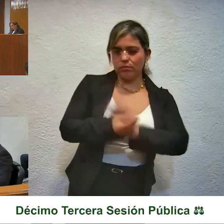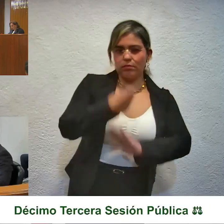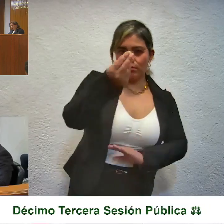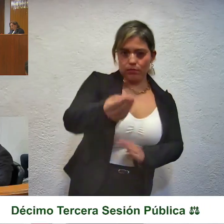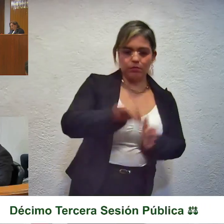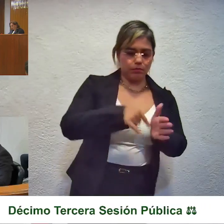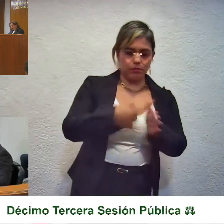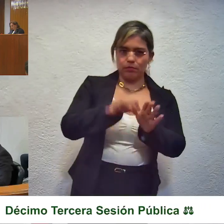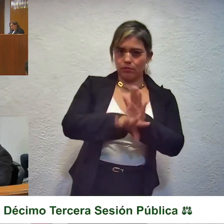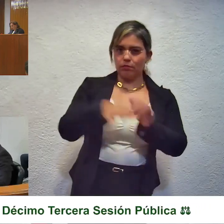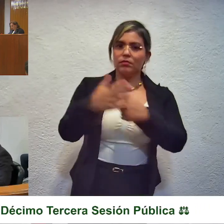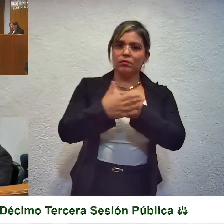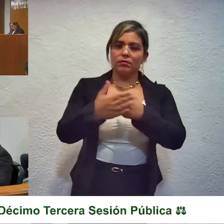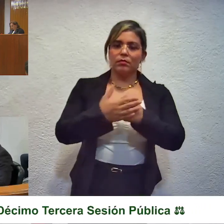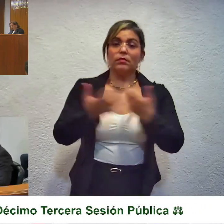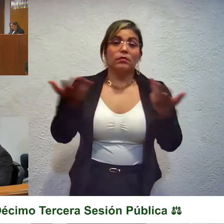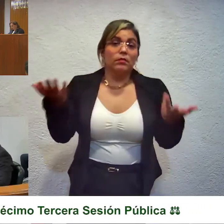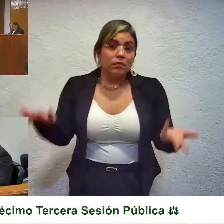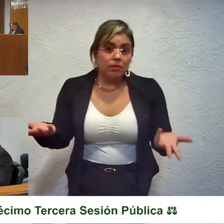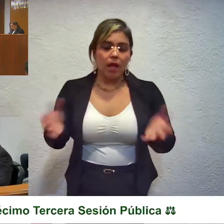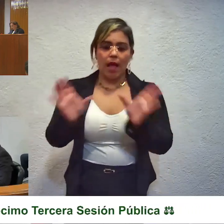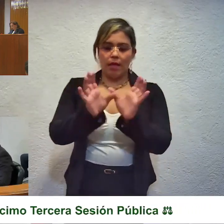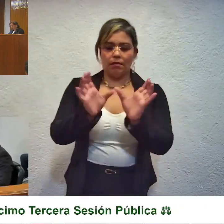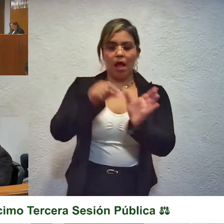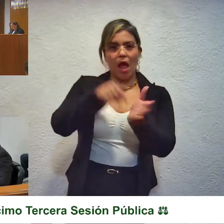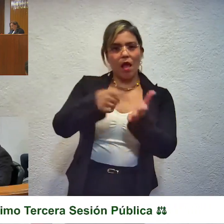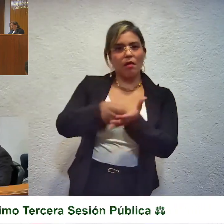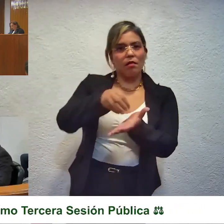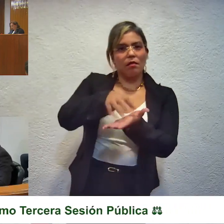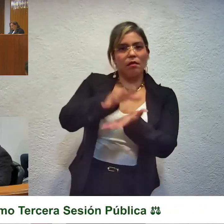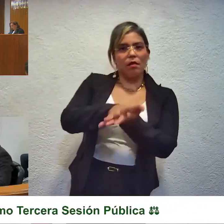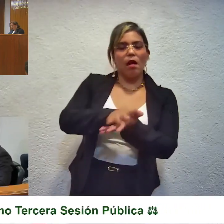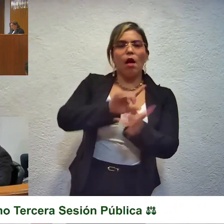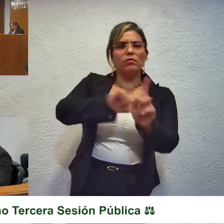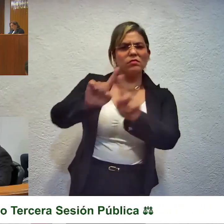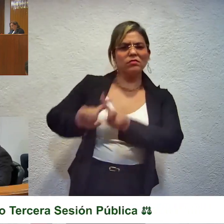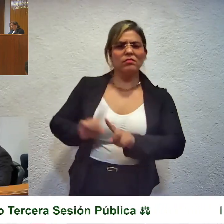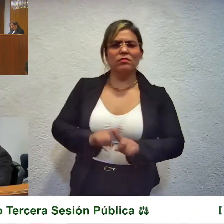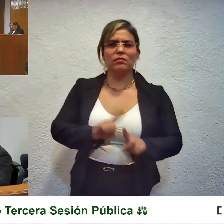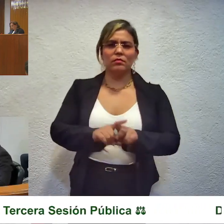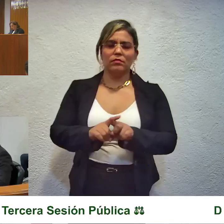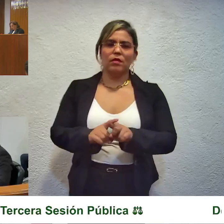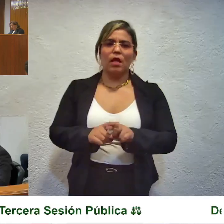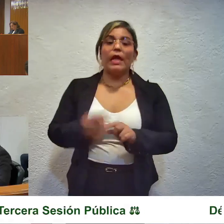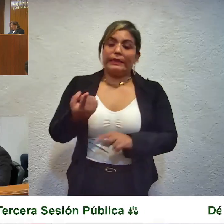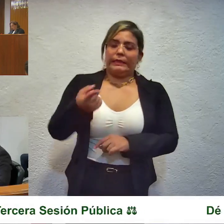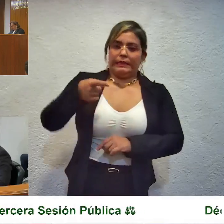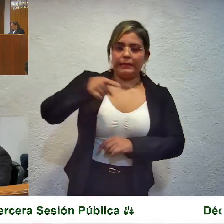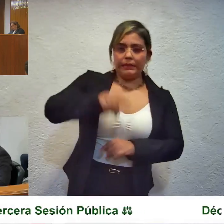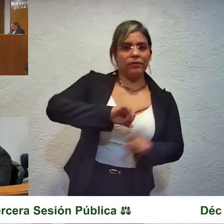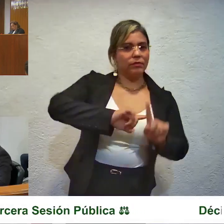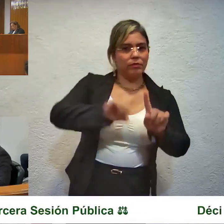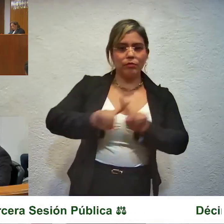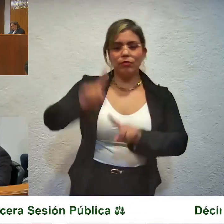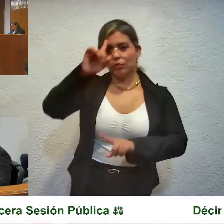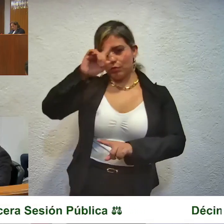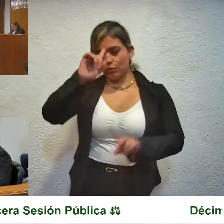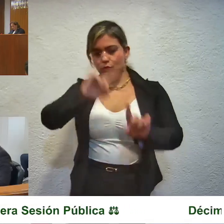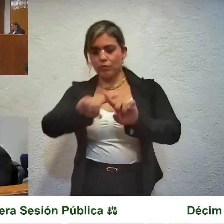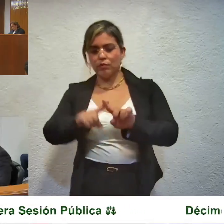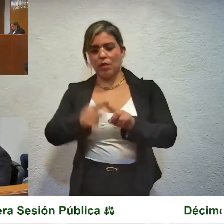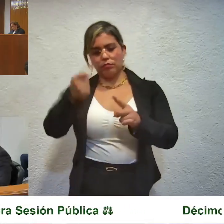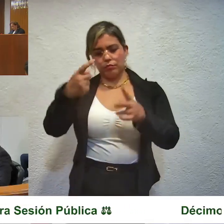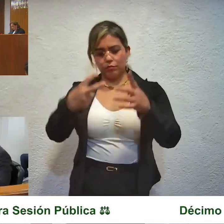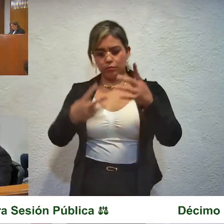elección respectiva y que en la convocatoria debían quedar definidos de manera enunciativa y no limitativa todos los aspectos establecidos en